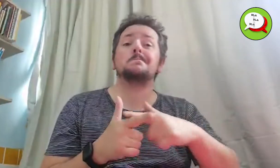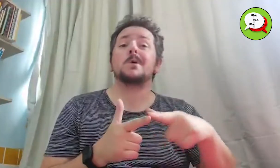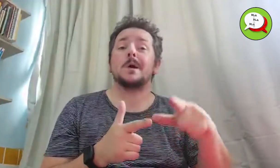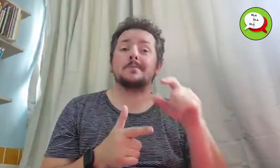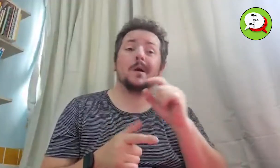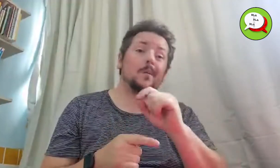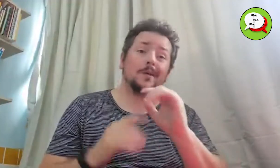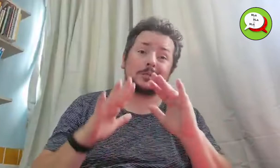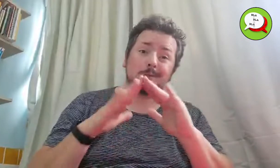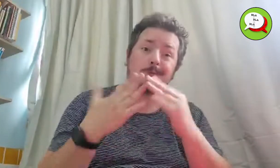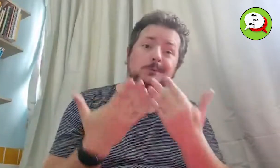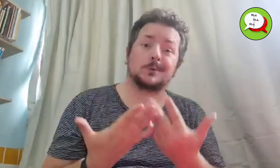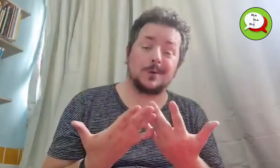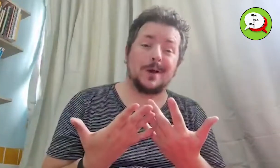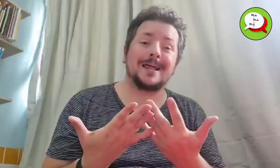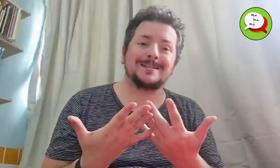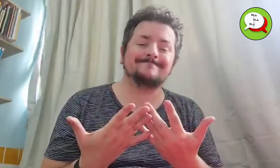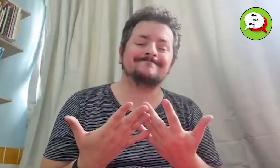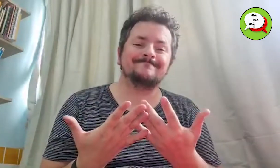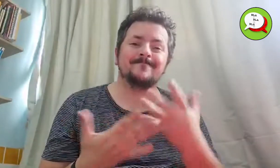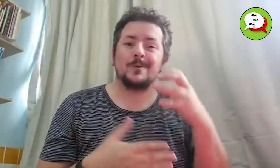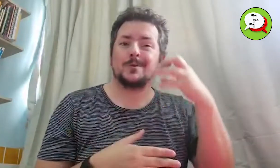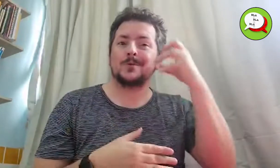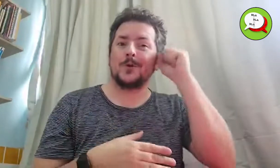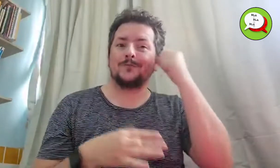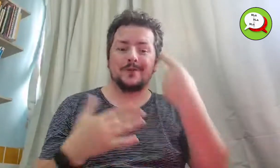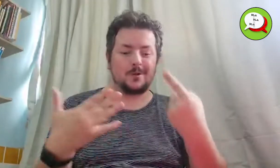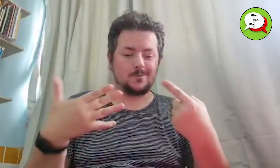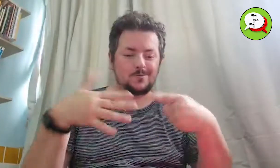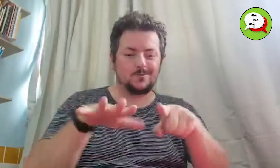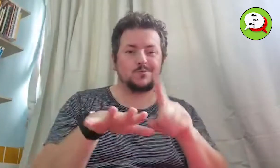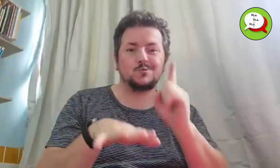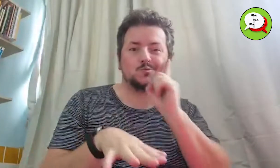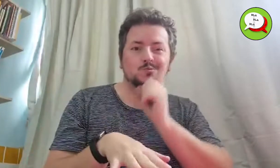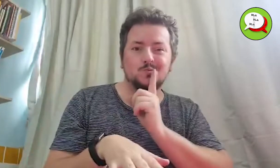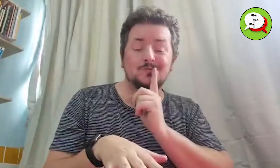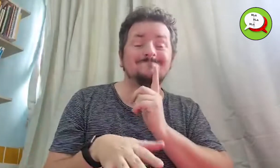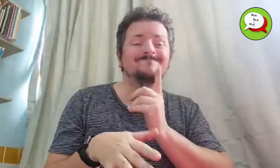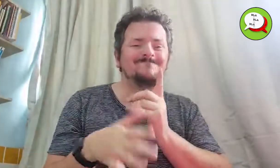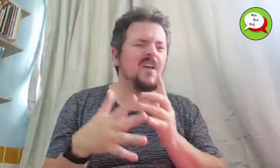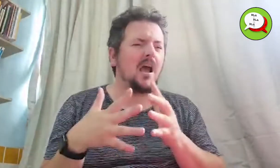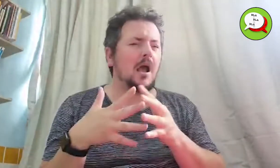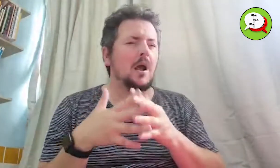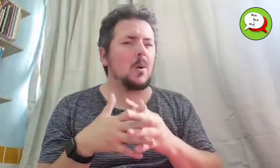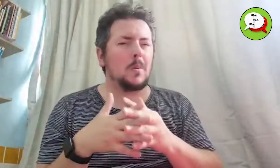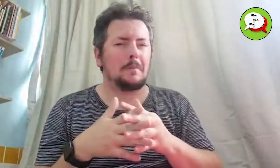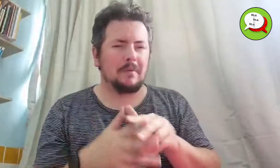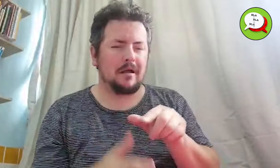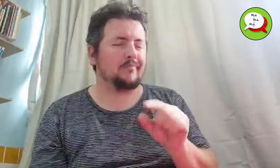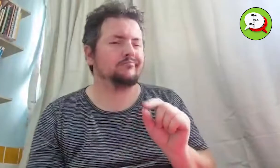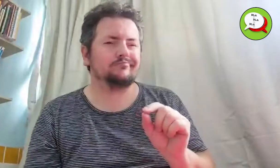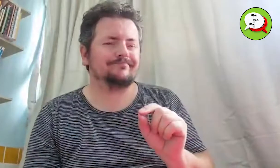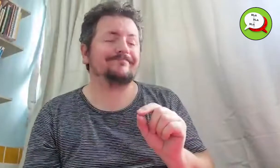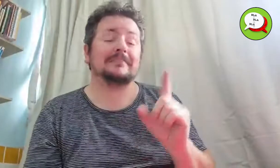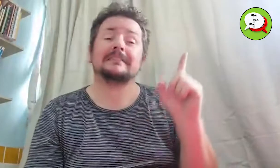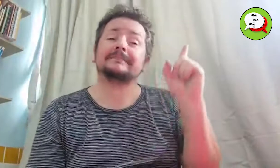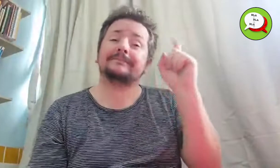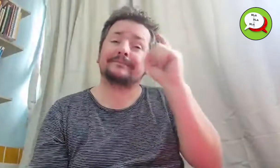aluno. Mas o grande problema na escola, principalmente nas escolas inclusivas, é que é muito complicado para o